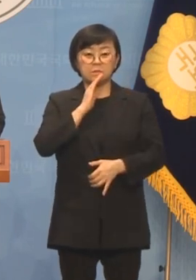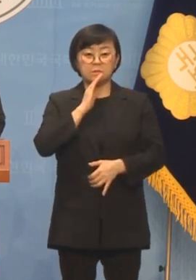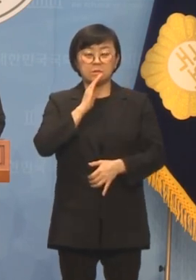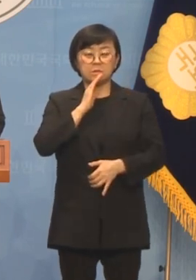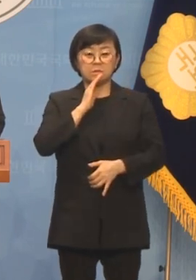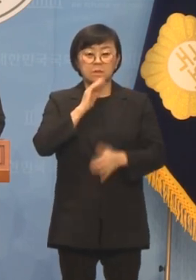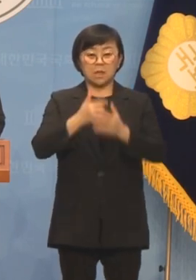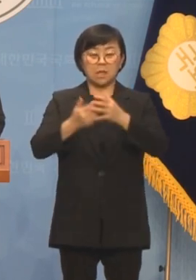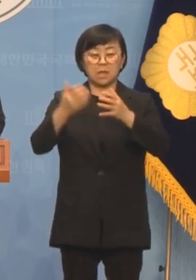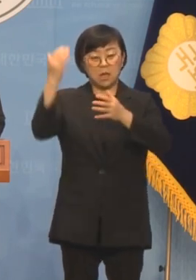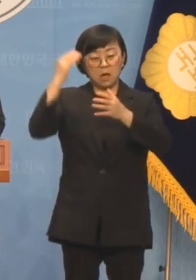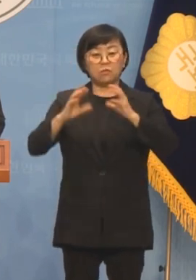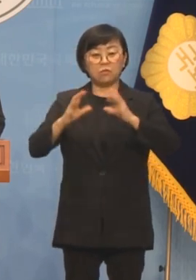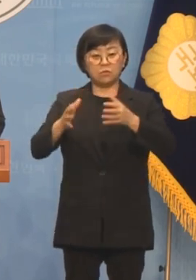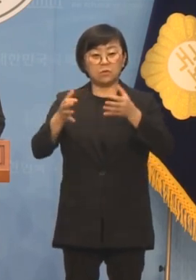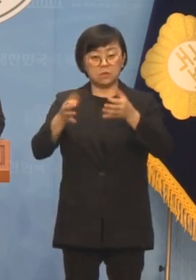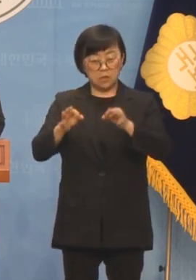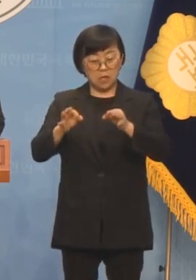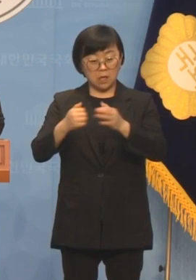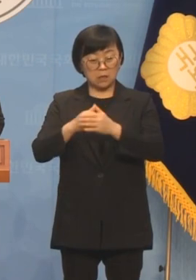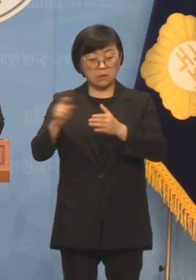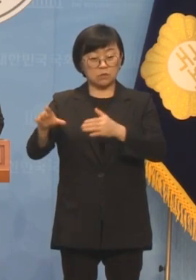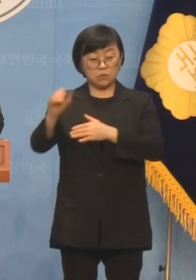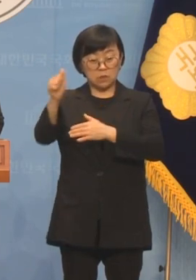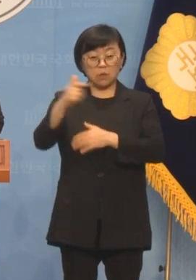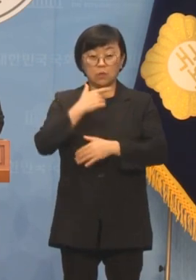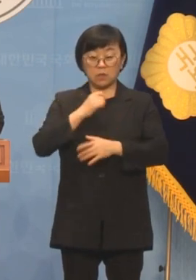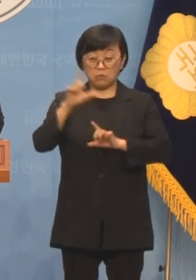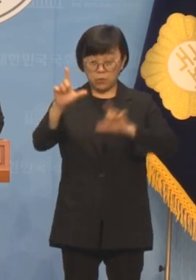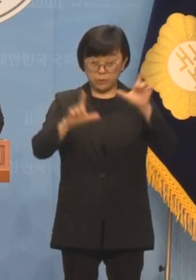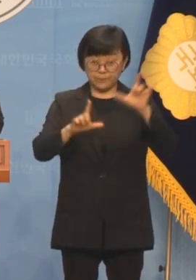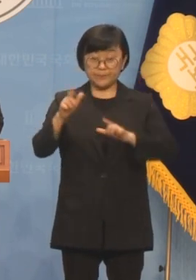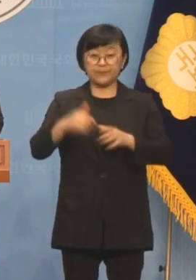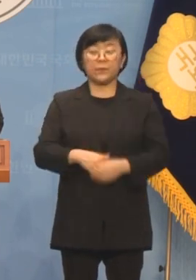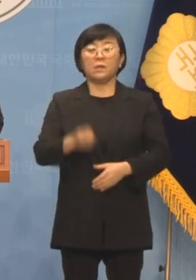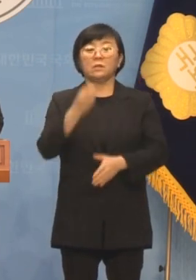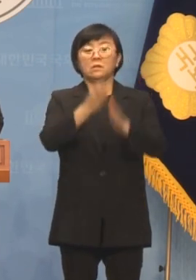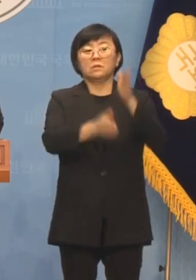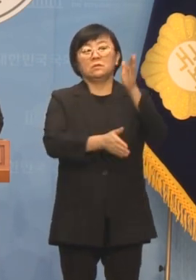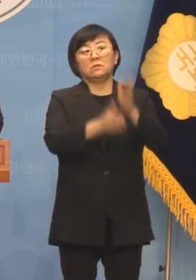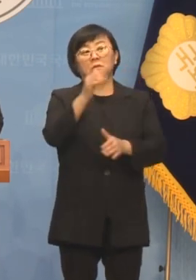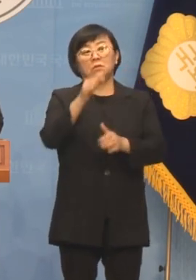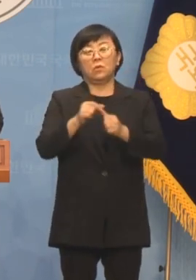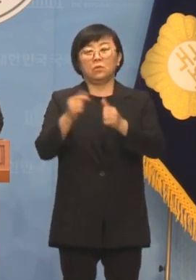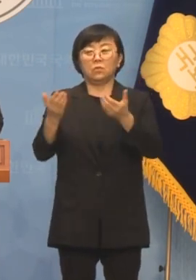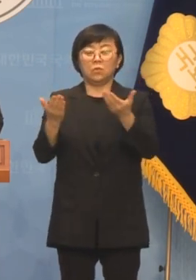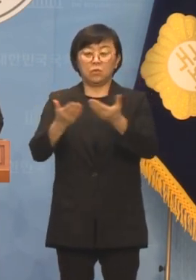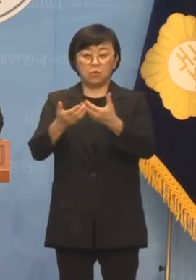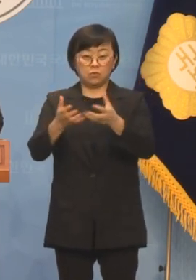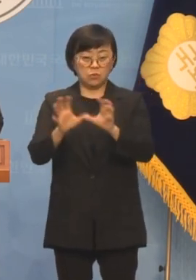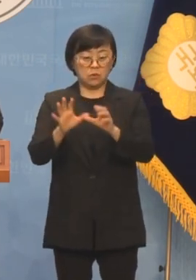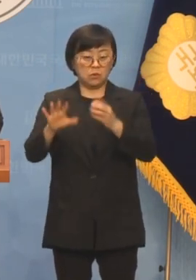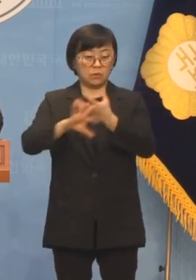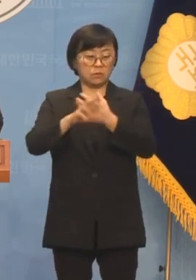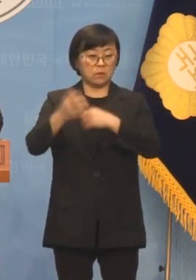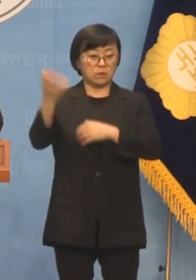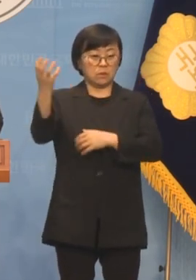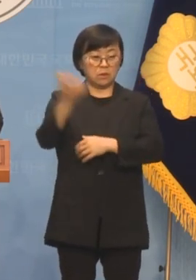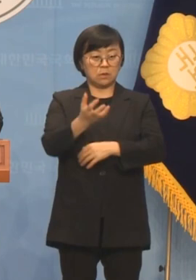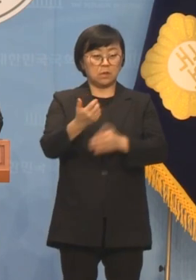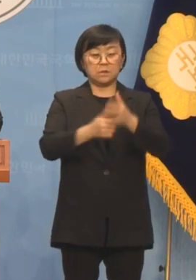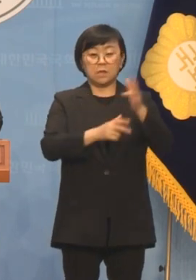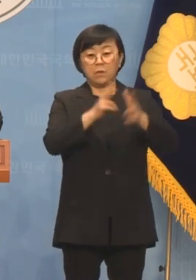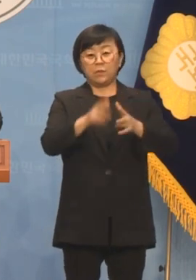이창영 한국은행 총재께서 원하는 모습입니까? 최근 서울시와 고용노동부가 추진하는 외국인 가사 관리사